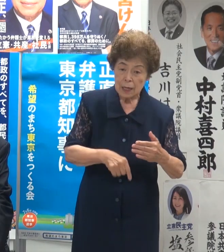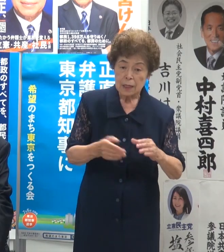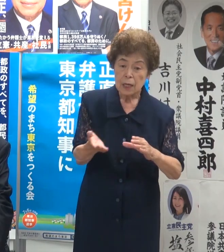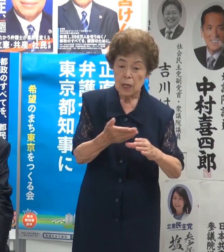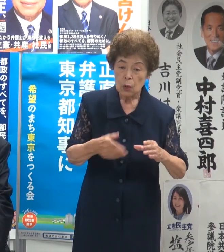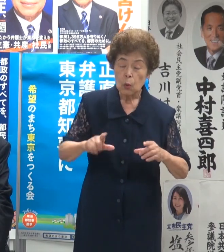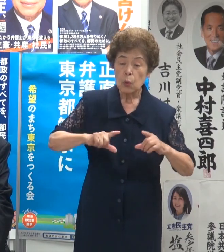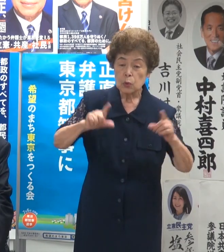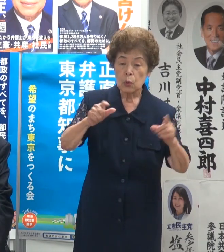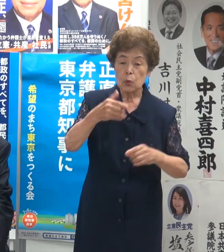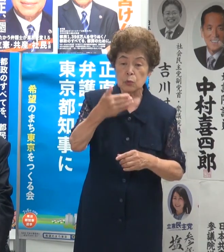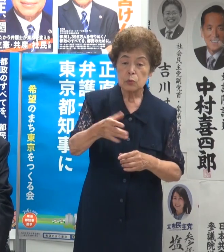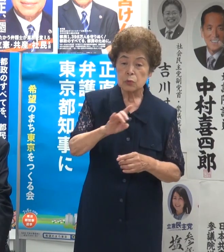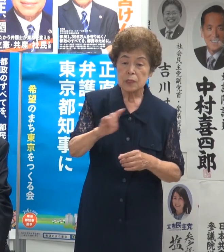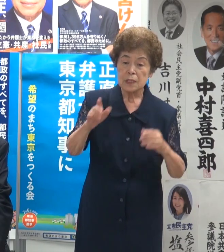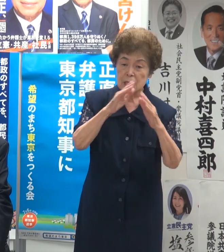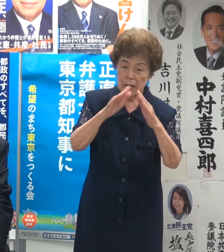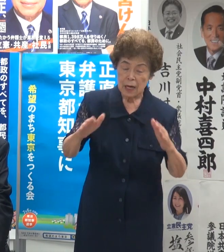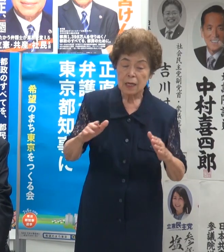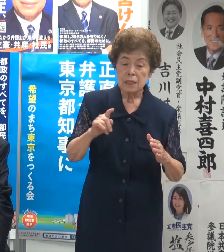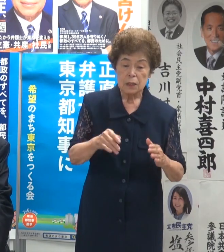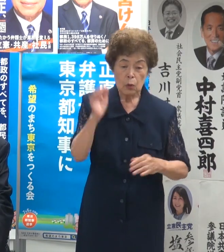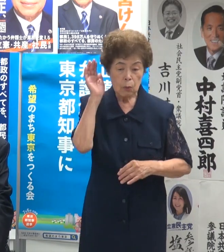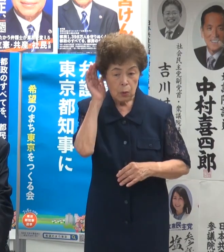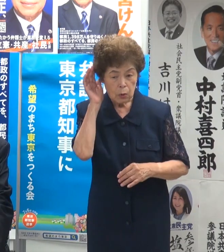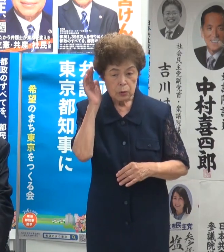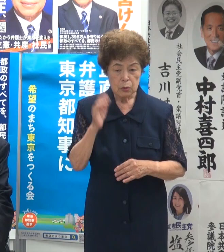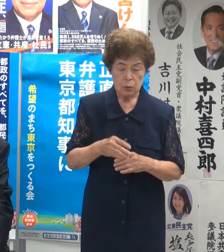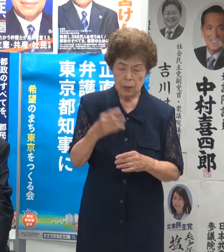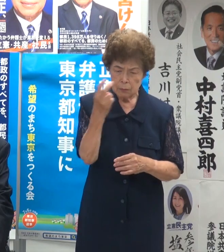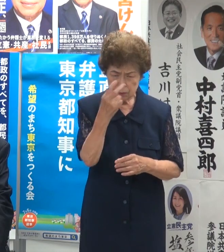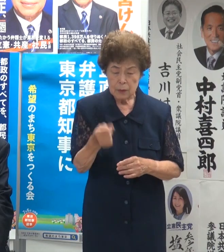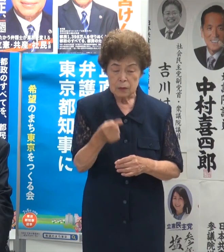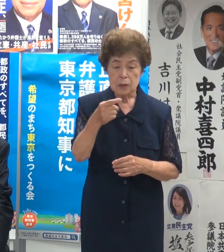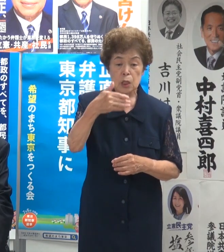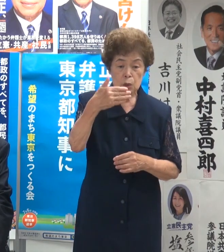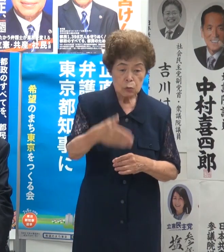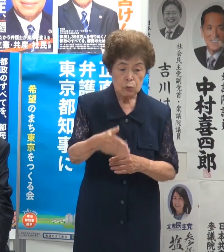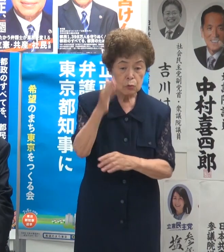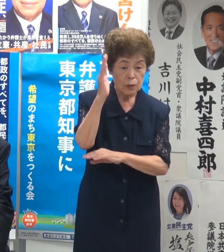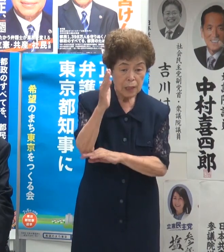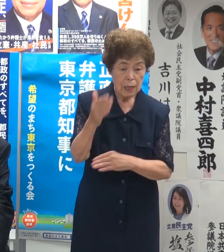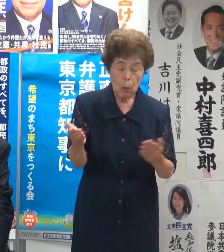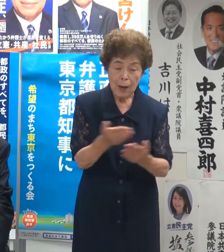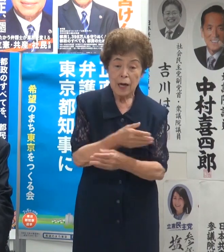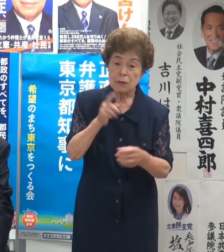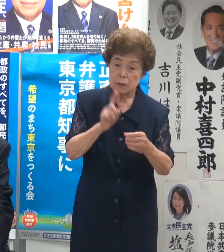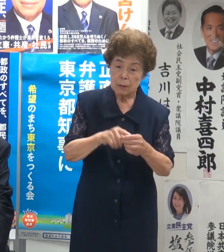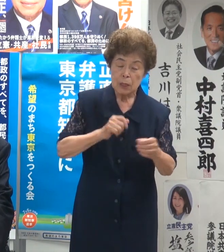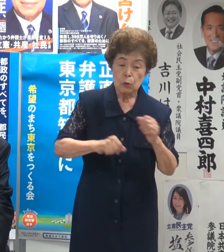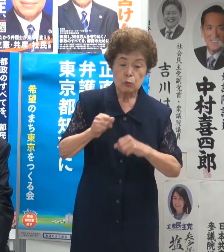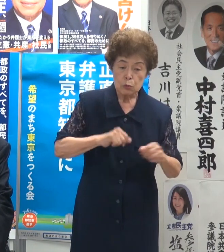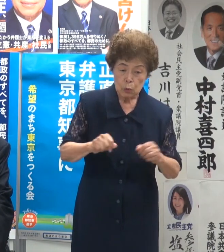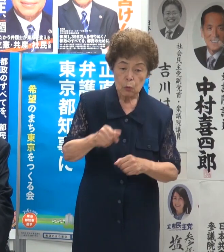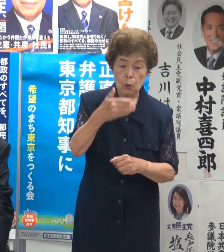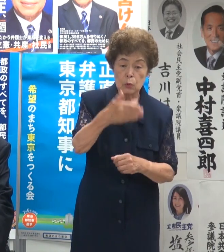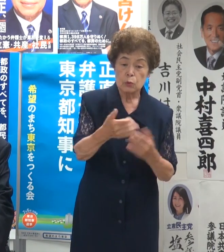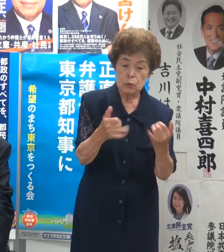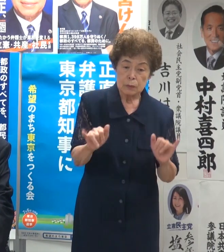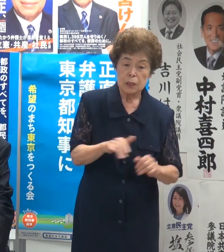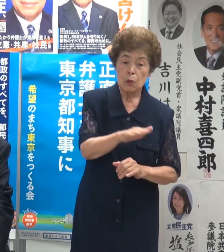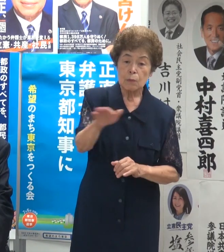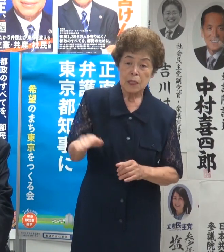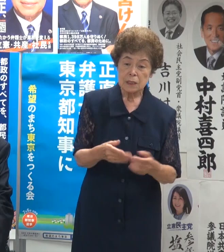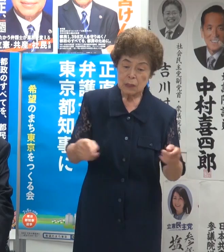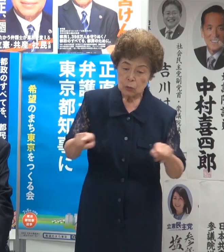議会の監視とか傍聴とかですね、区政を変えるための運動も、区民の皆さんと一緒にやってます